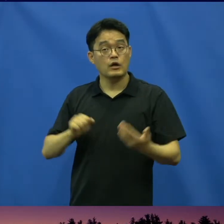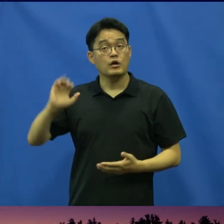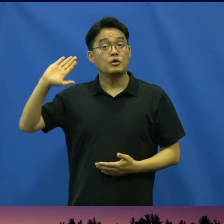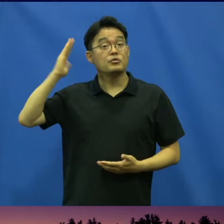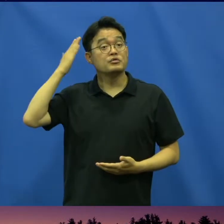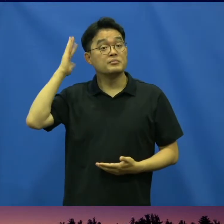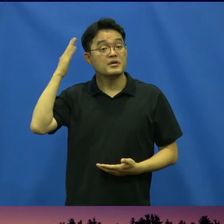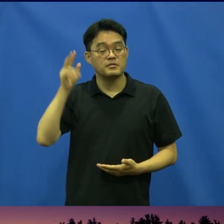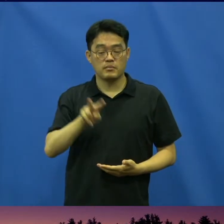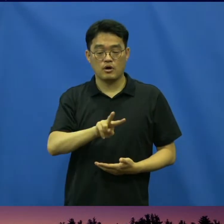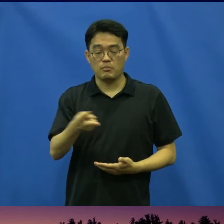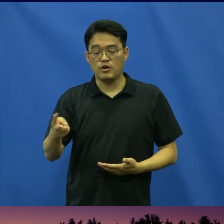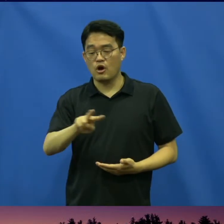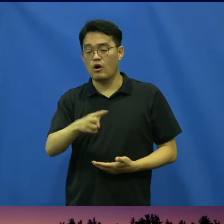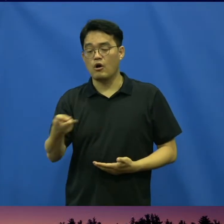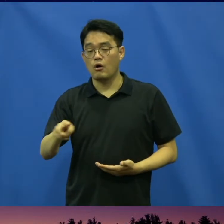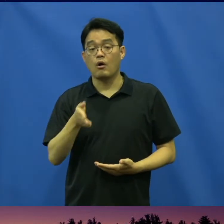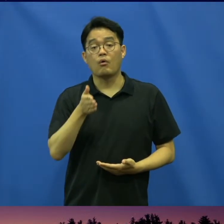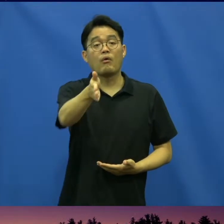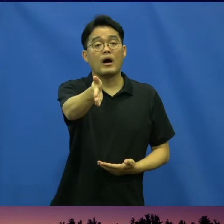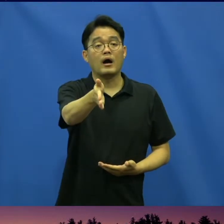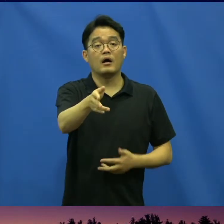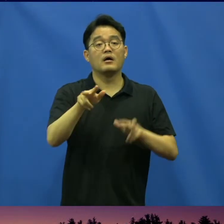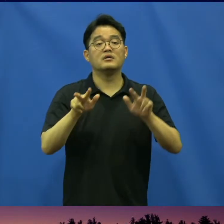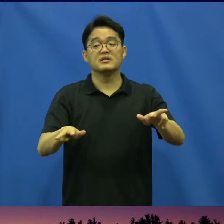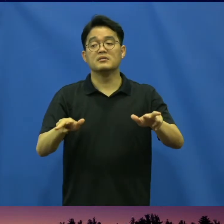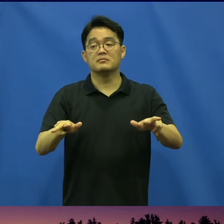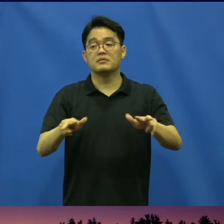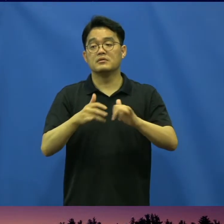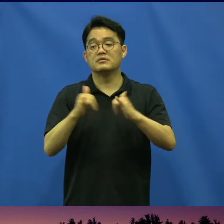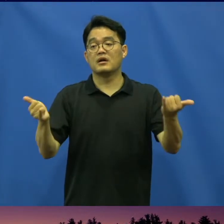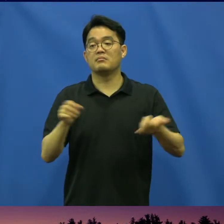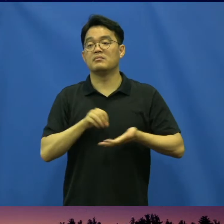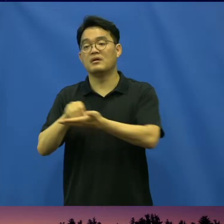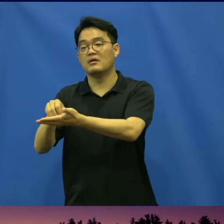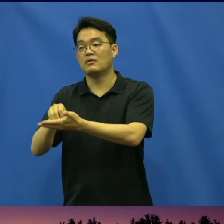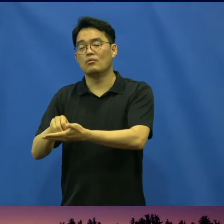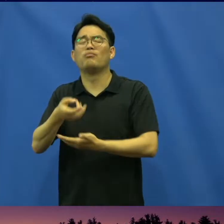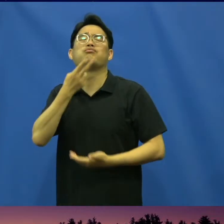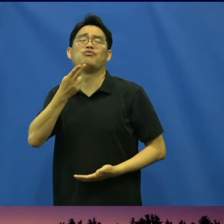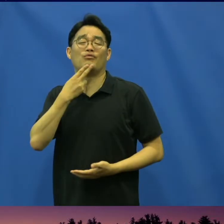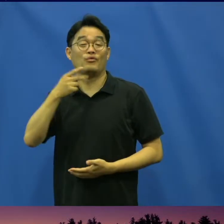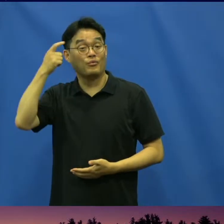다 동시에 통역이 채집되게 이게 다 나와요. AI 시대가 됐어.